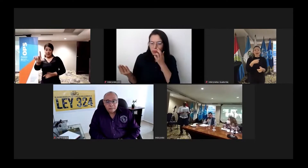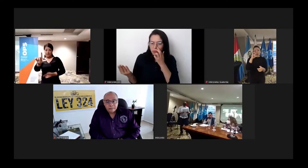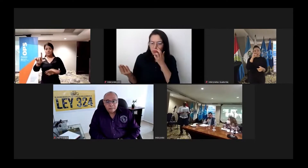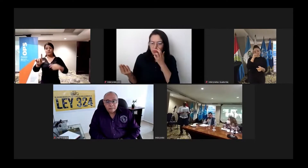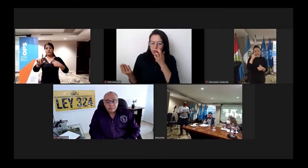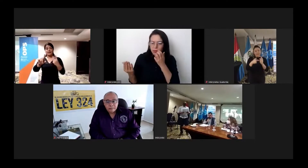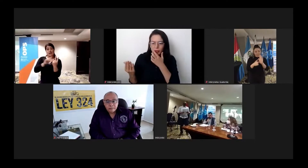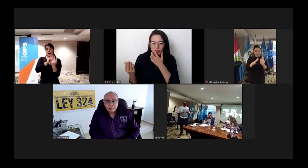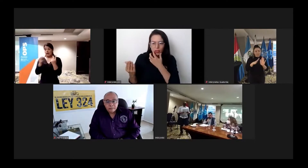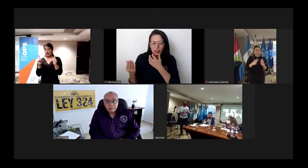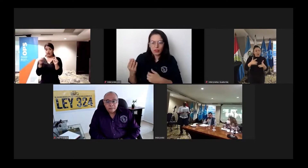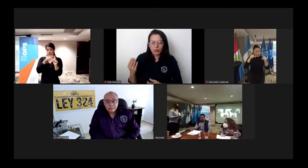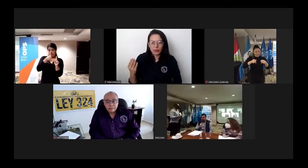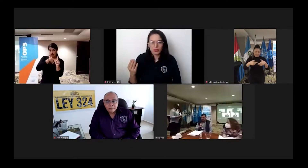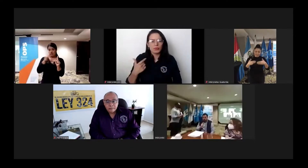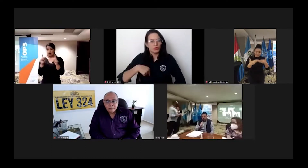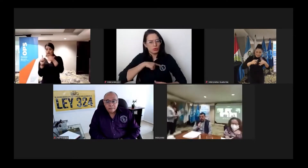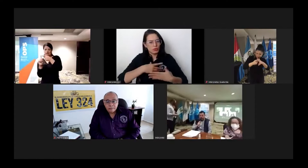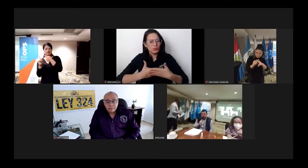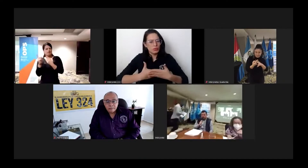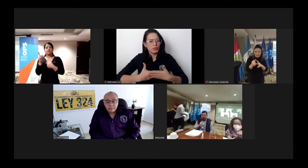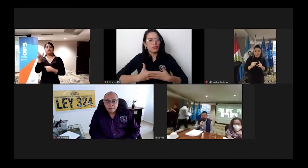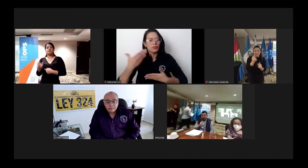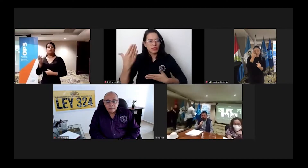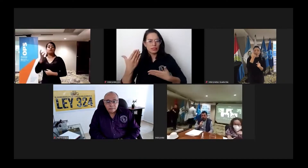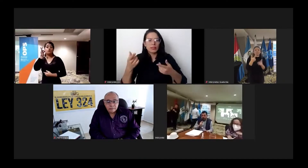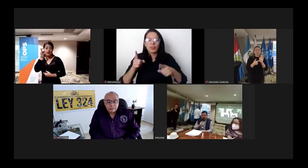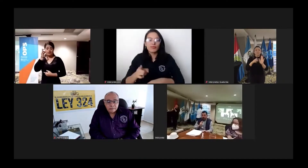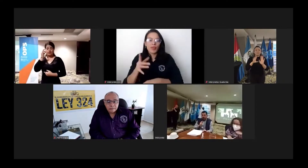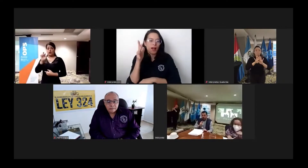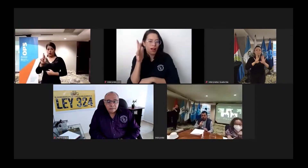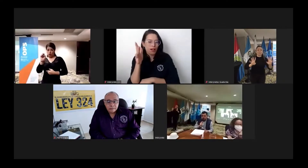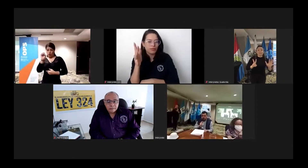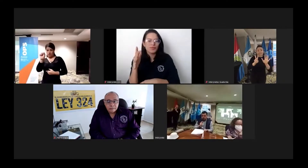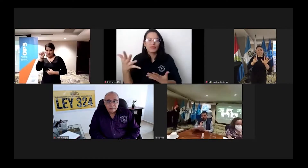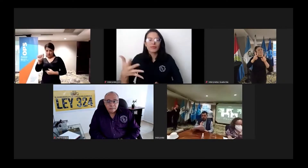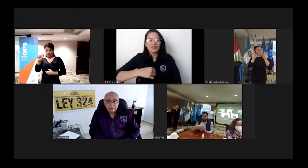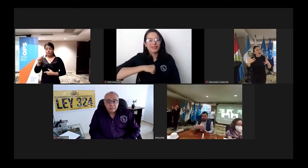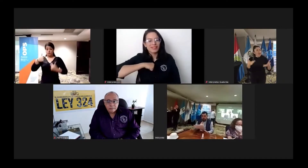Hilaria. Ahora vamos a empezar el panel 7, derechos,